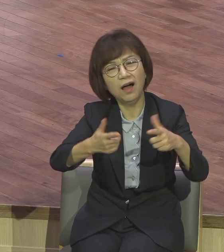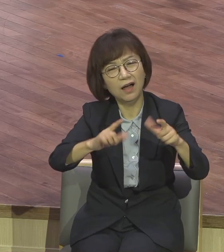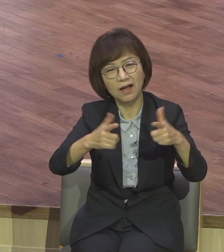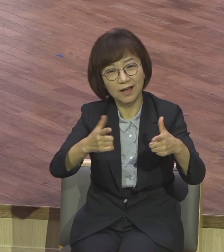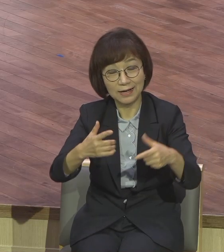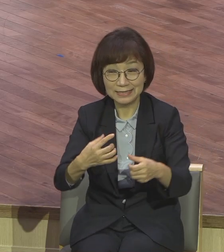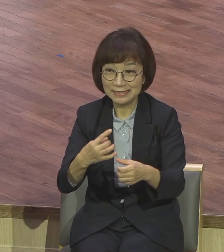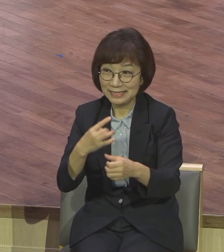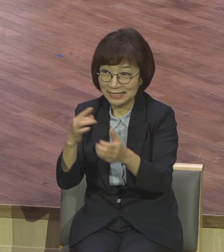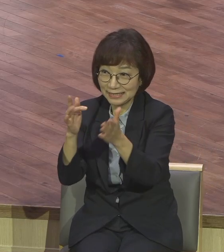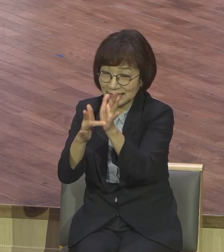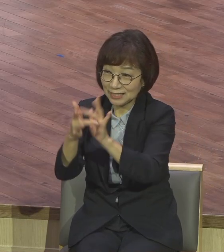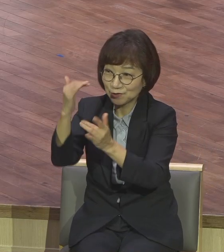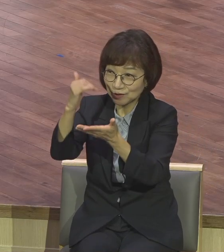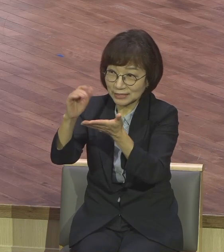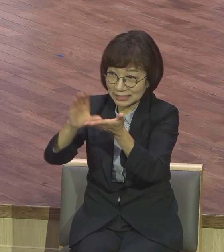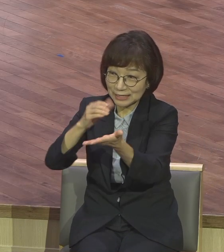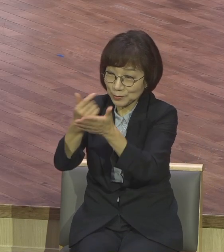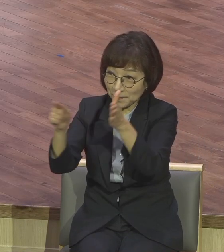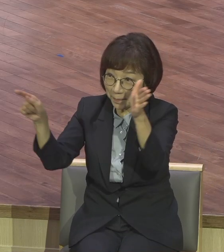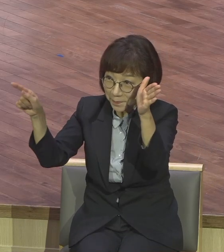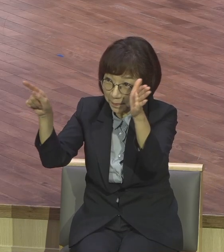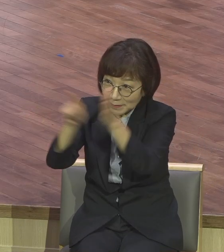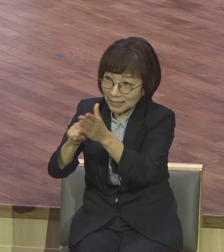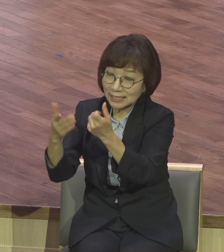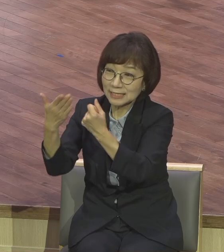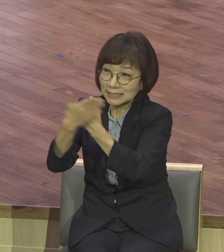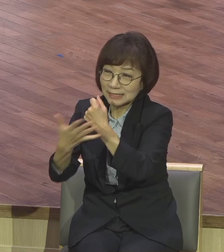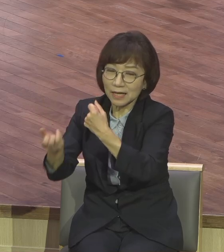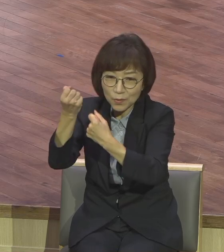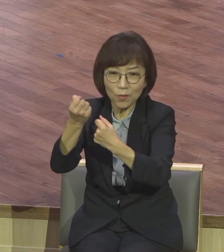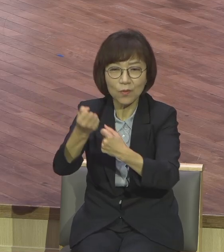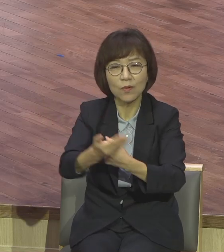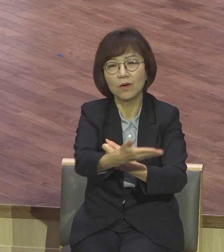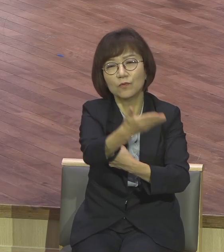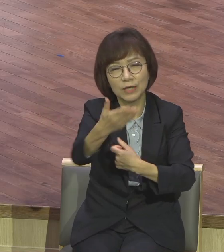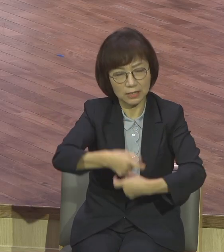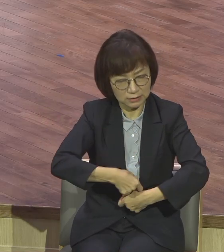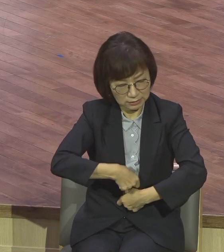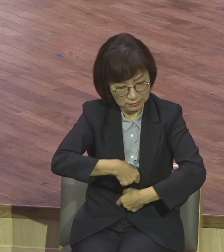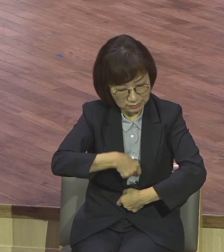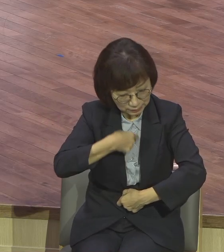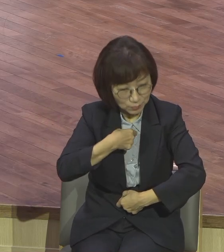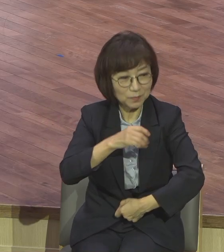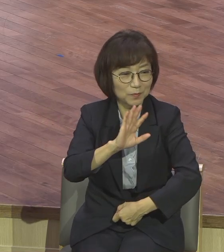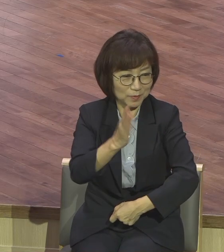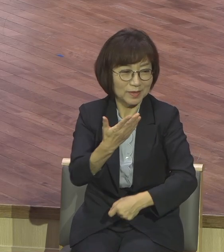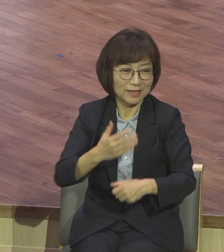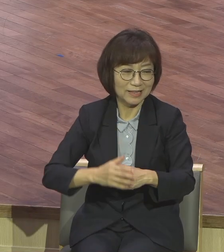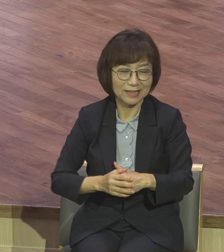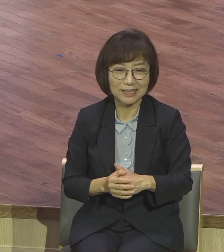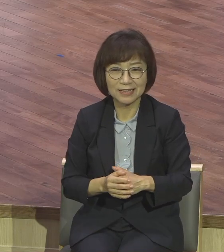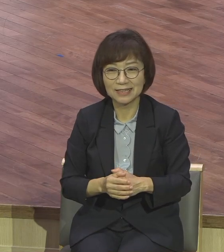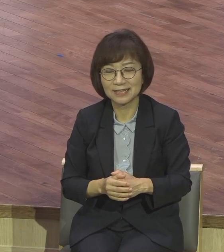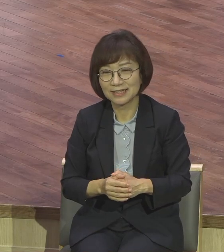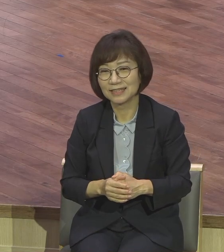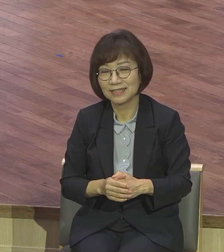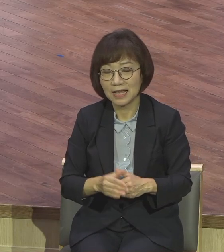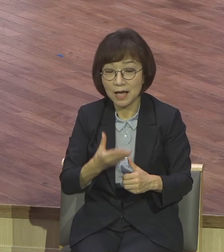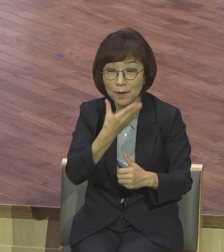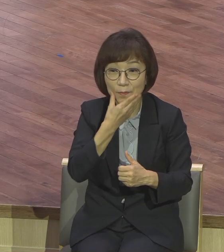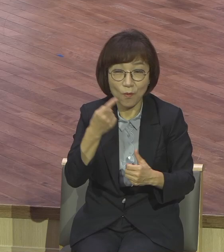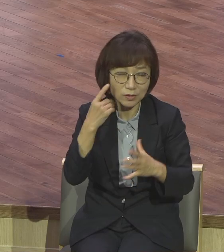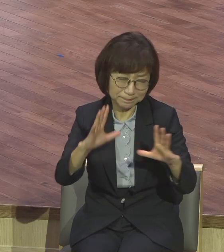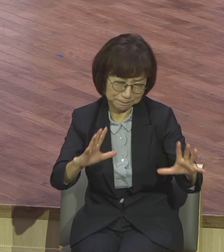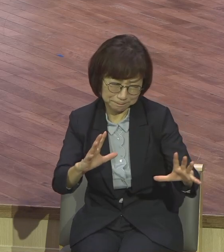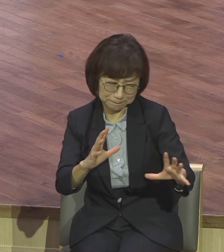예수 그리스도를 믿음으로 말미암음이라. 예수를 믿음으로. 이것이 복음의 요약이고